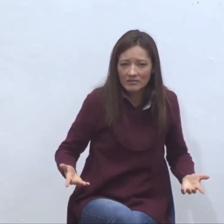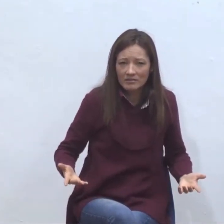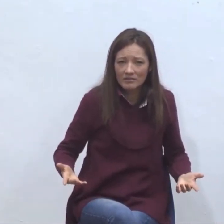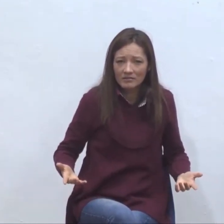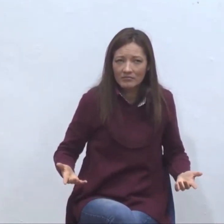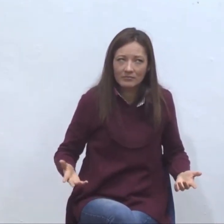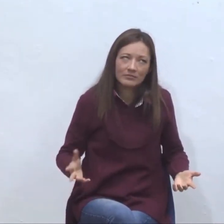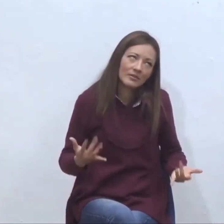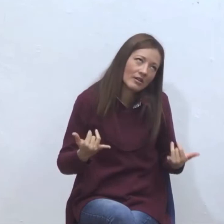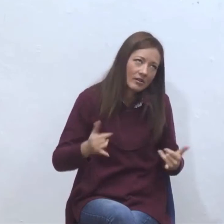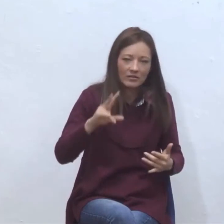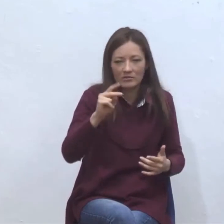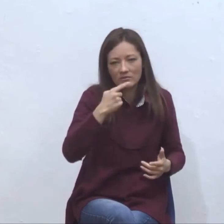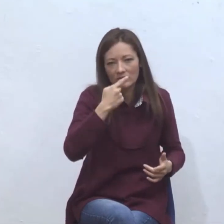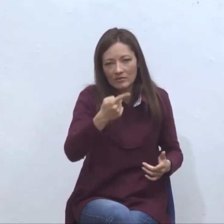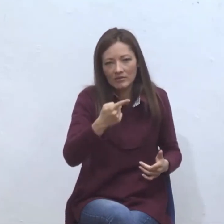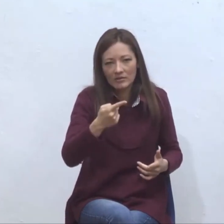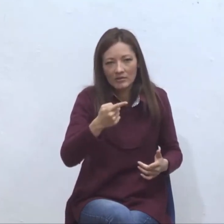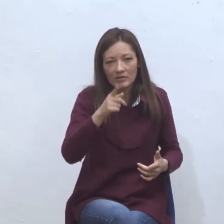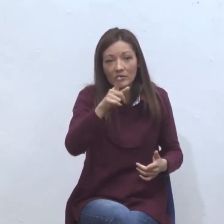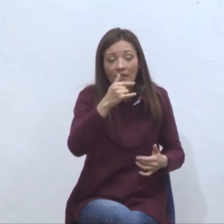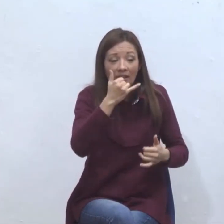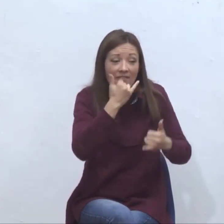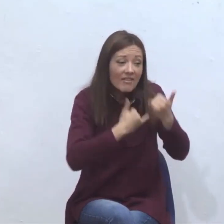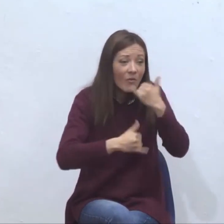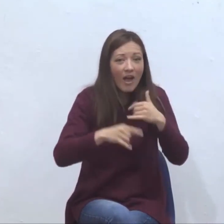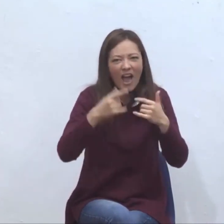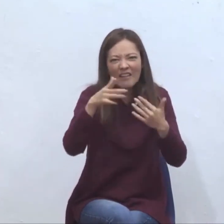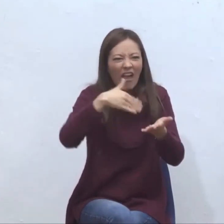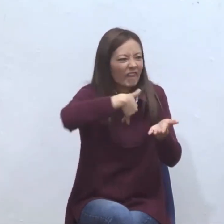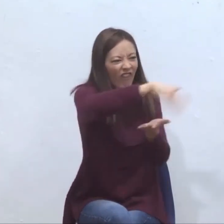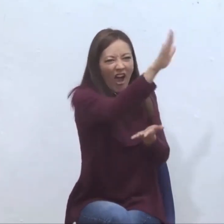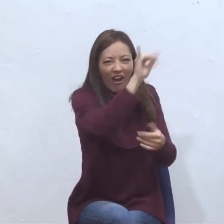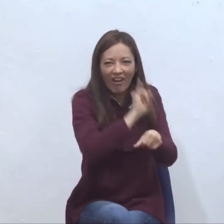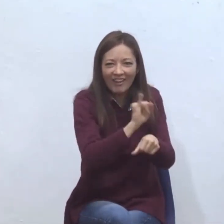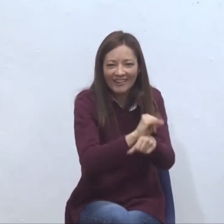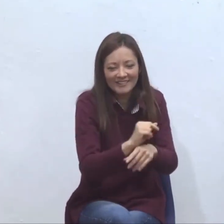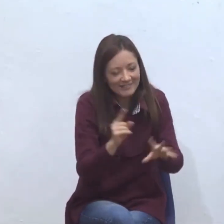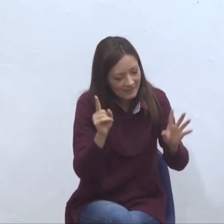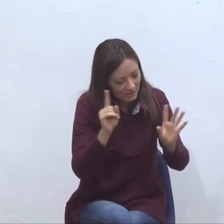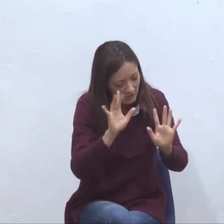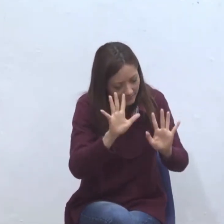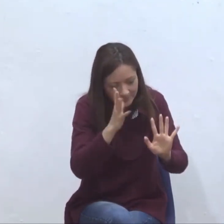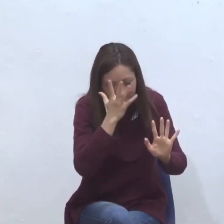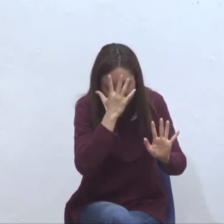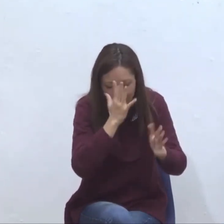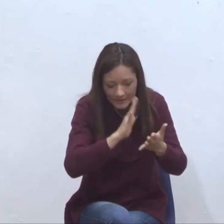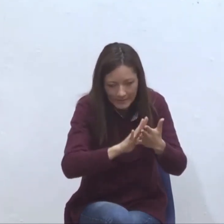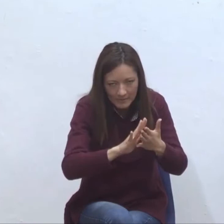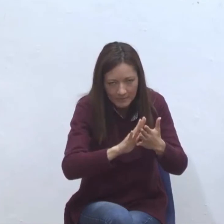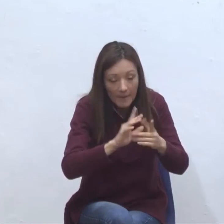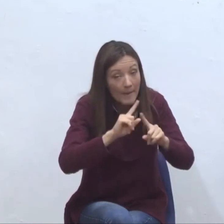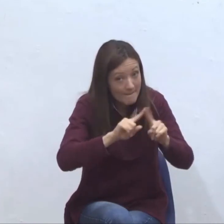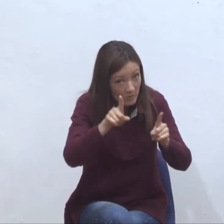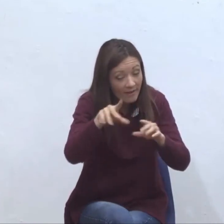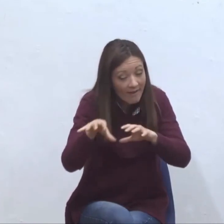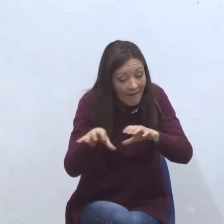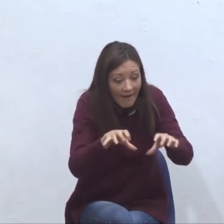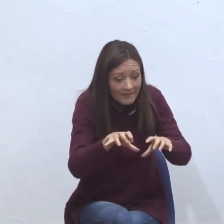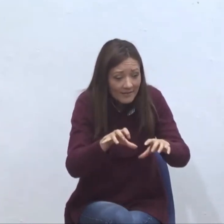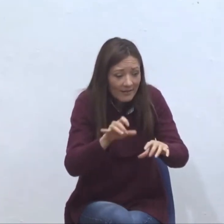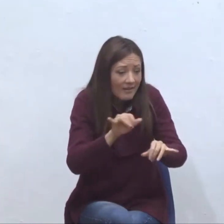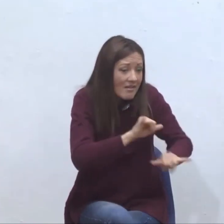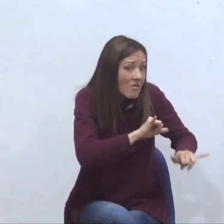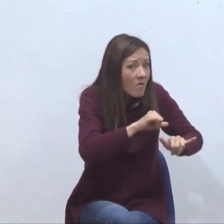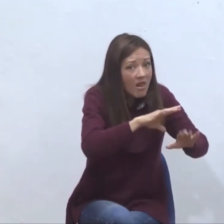Con esto no estoy diciendo que si usted está equivocándose en eso ya sea destituido de la iglesia. No, perdóneme. Pero está actuando conforme a la